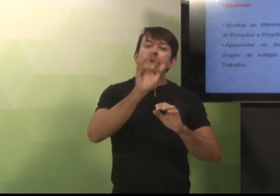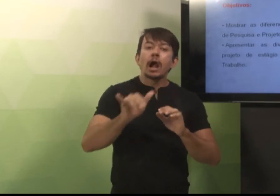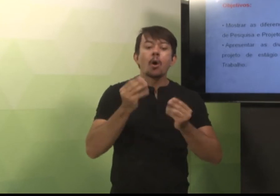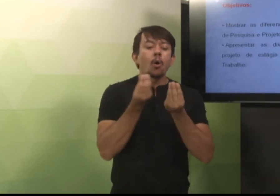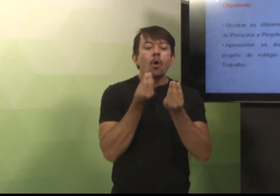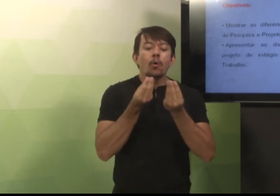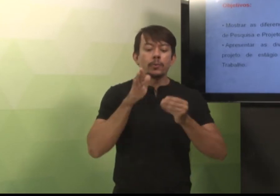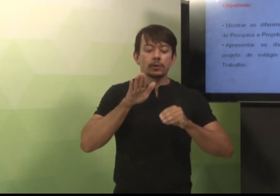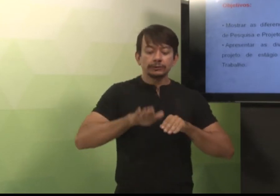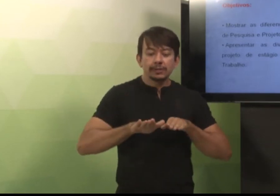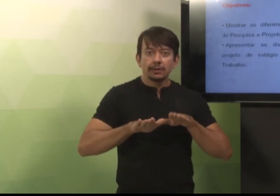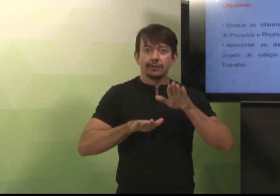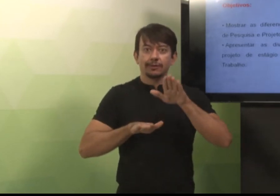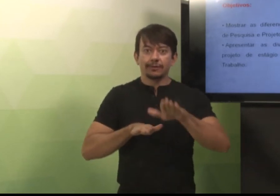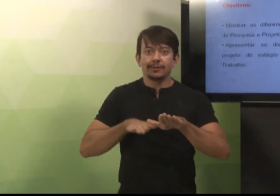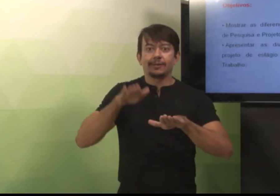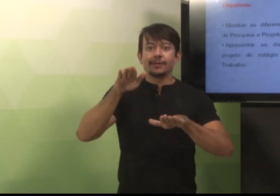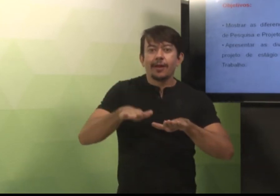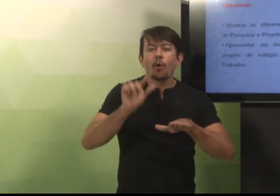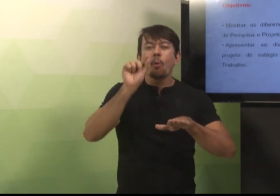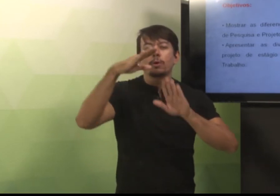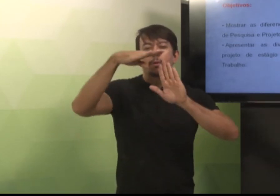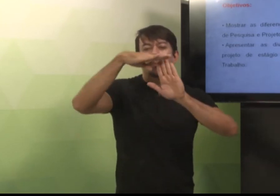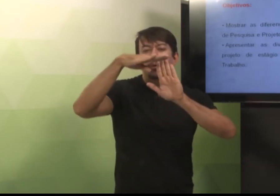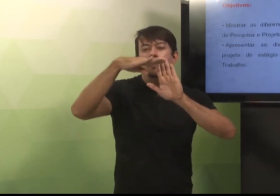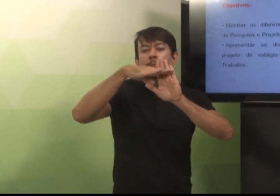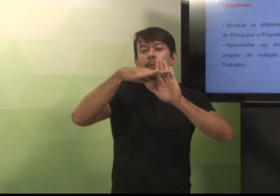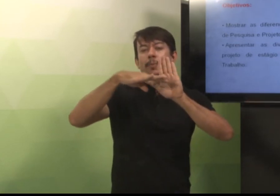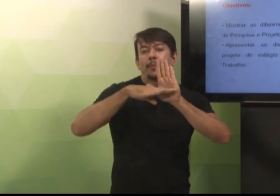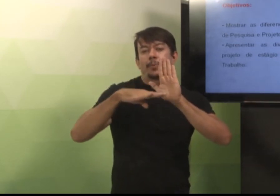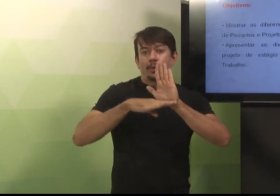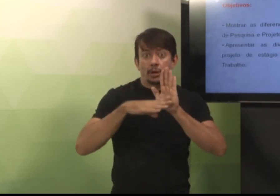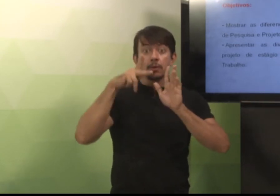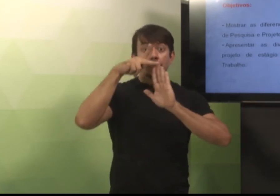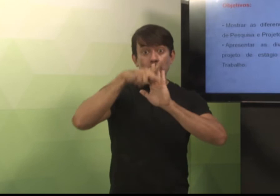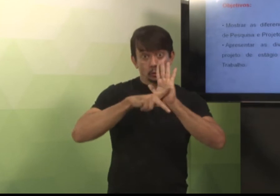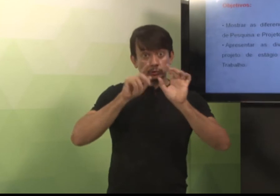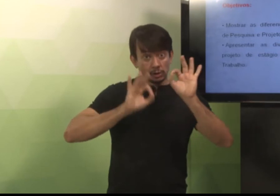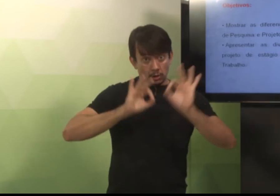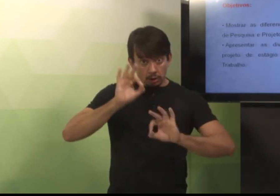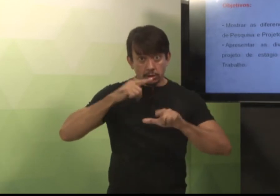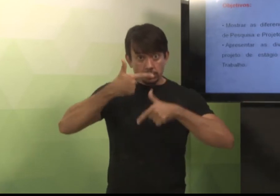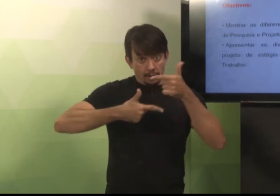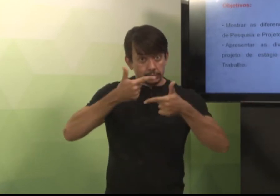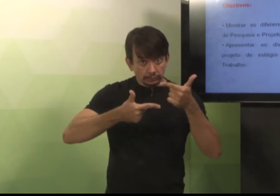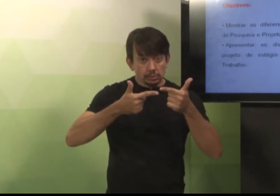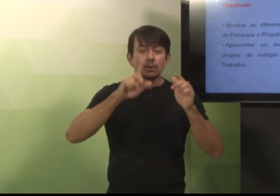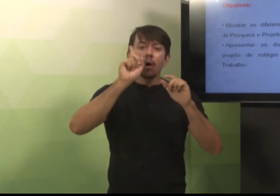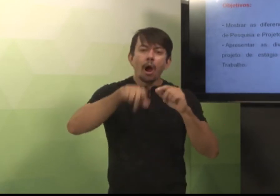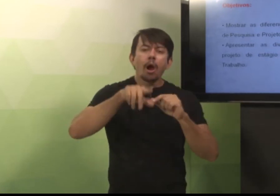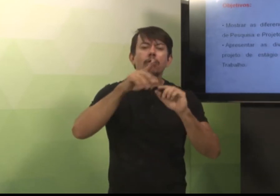também apresentar as etapas, as diversas etapas do projeto de trabalho.